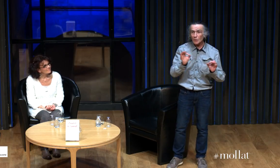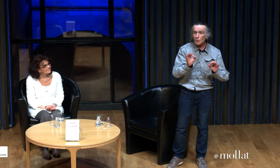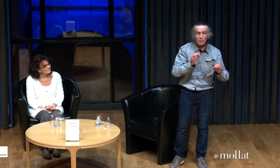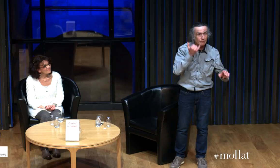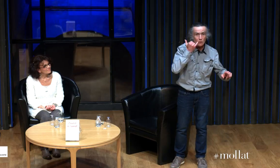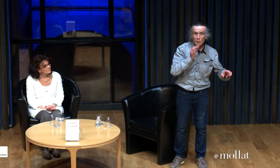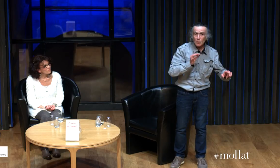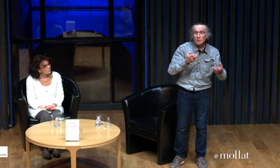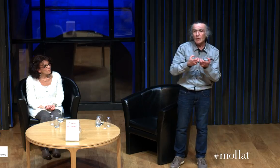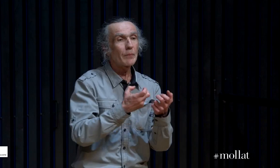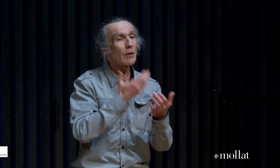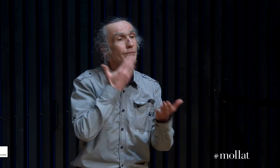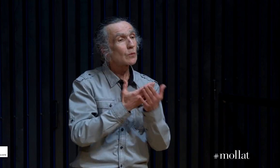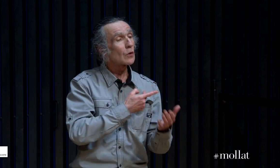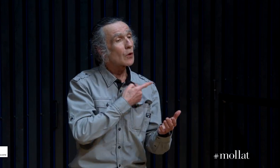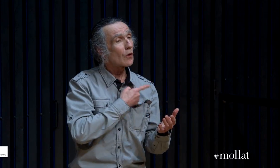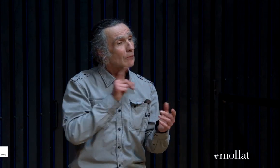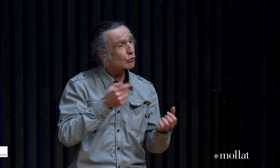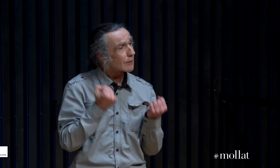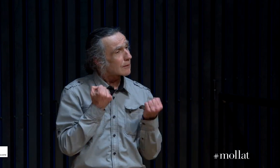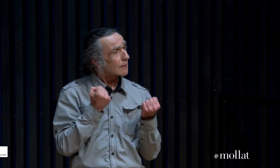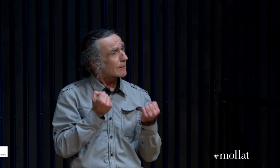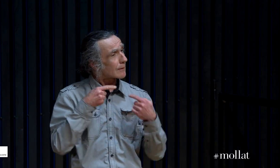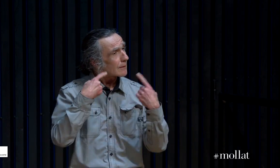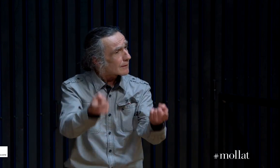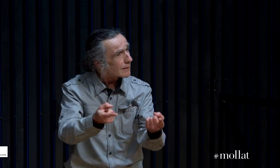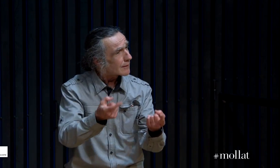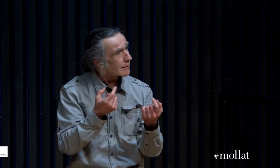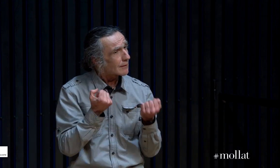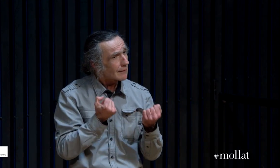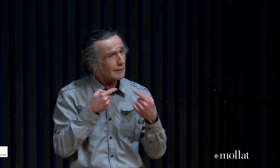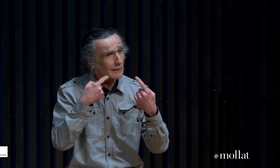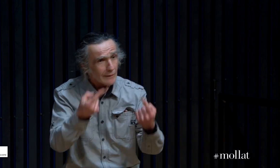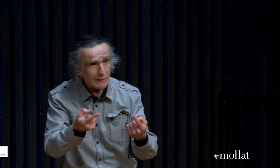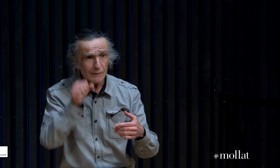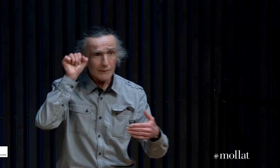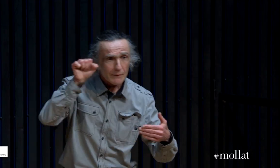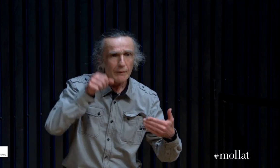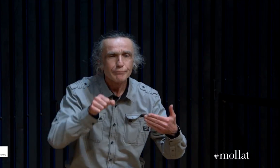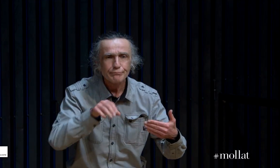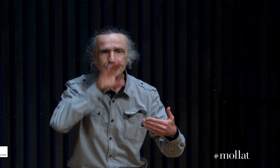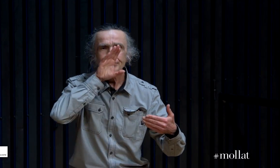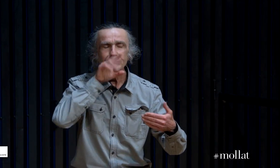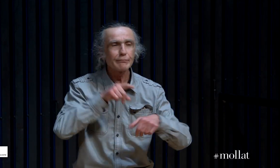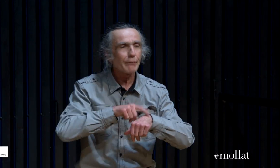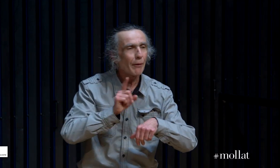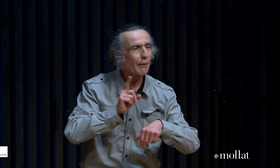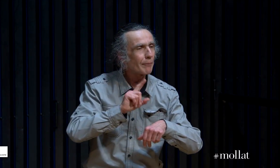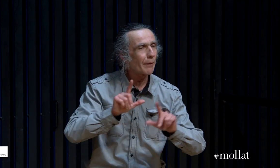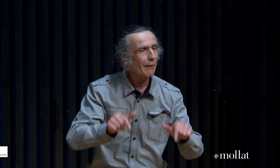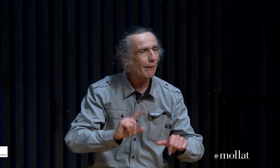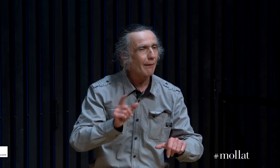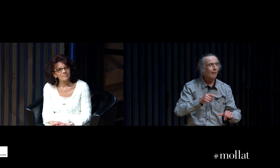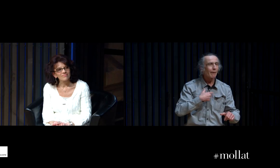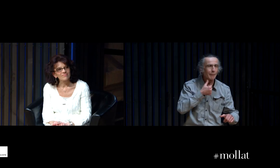un progrès. Avant, il n'y avait absolument rien pour les sourds. Quand on voulait prendre un rendez-vous chez le médecin, il fallait prendre la voiture et s'y rendre, toquer à la